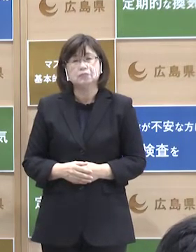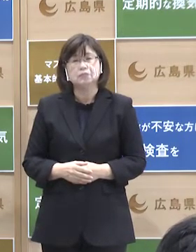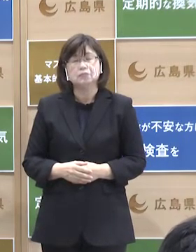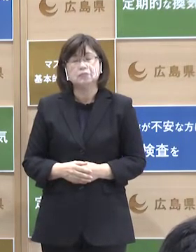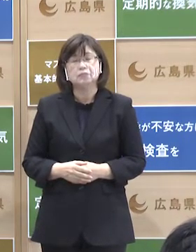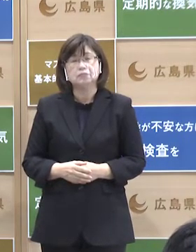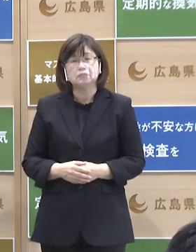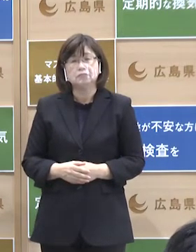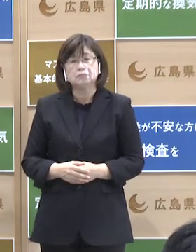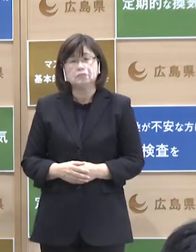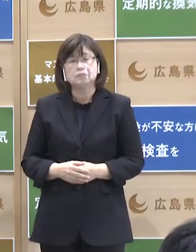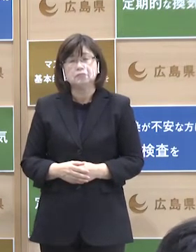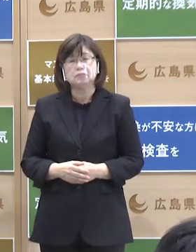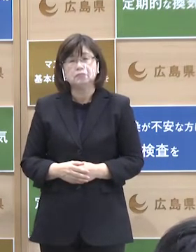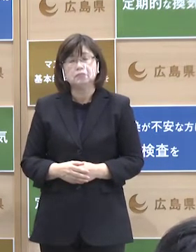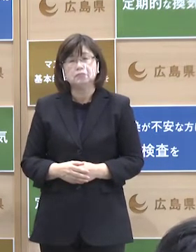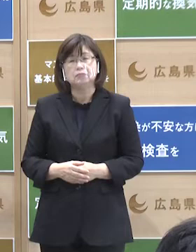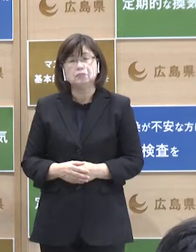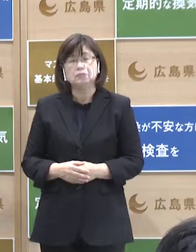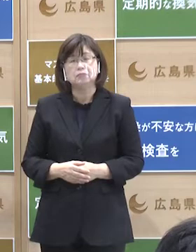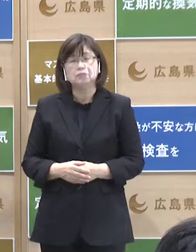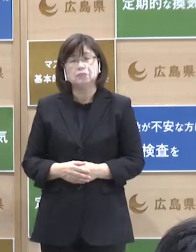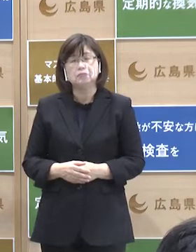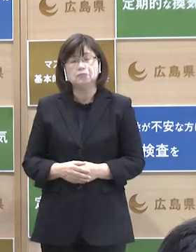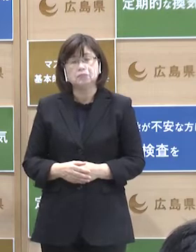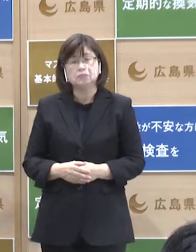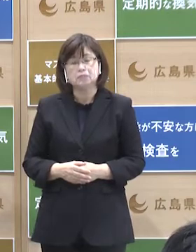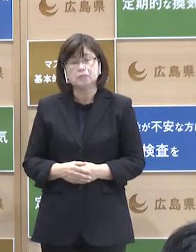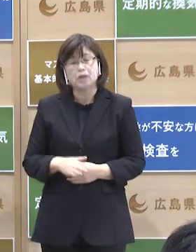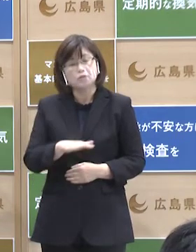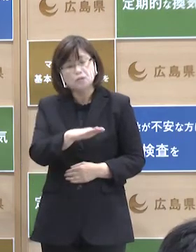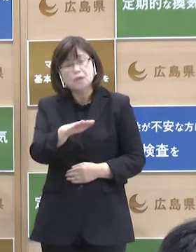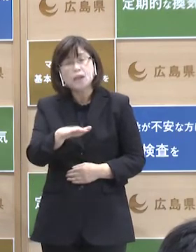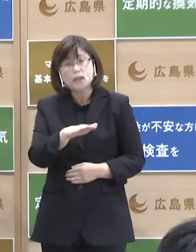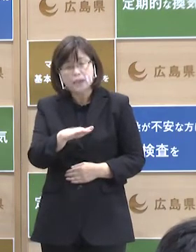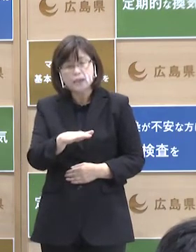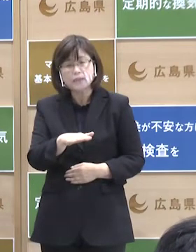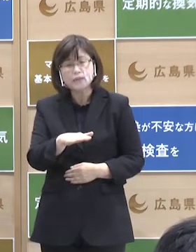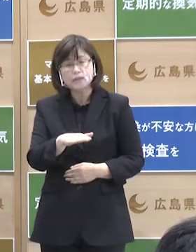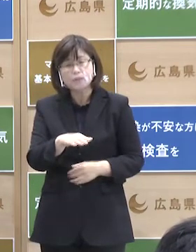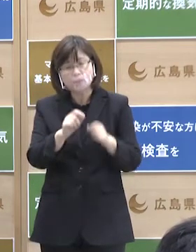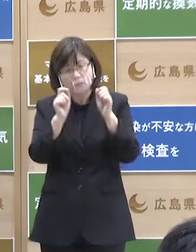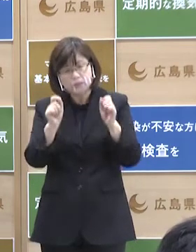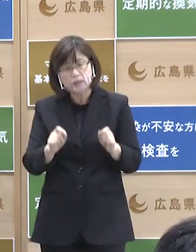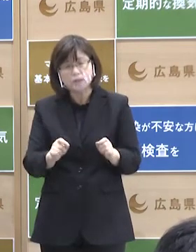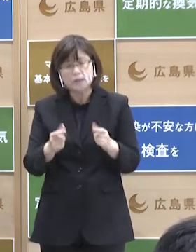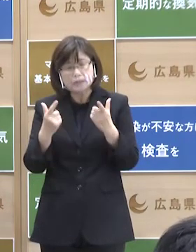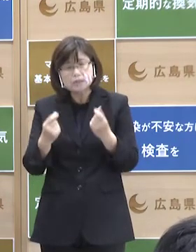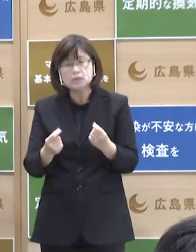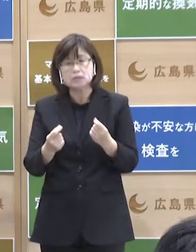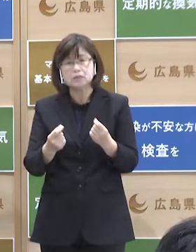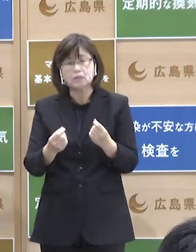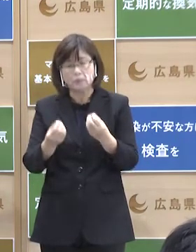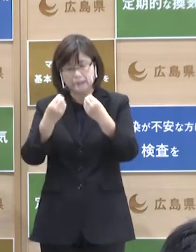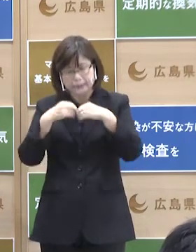った点についてはやはり今後しっかりと感染動向を注視しながらですね、